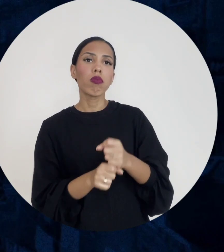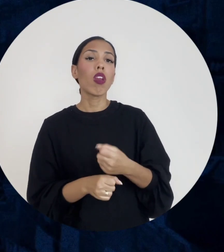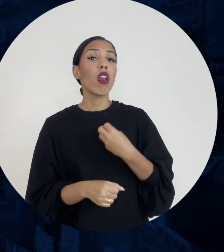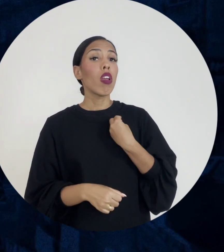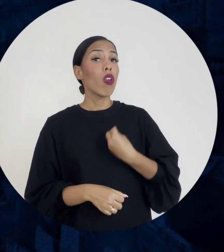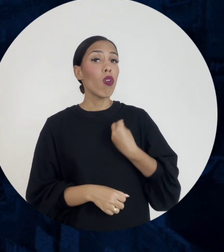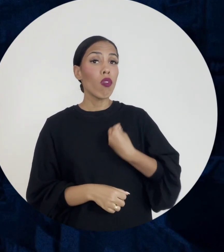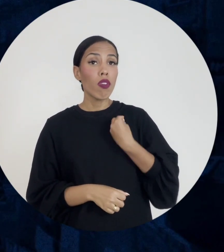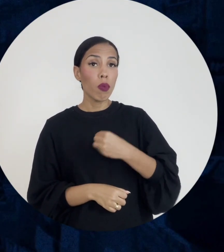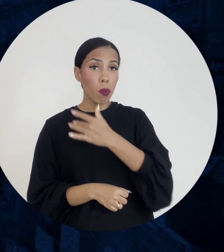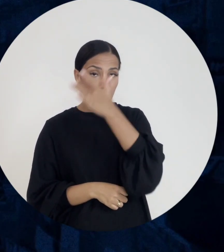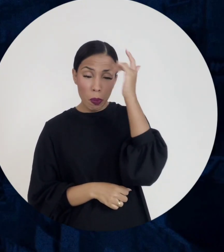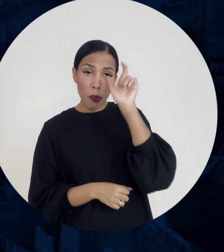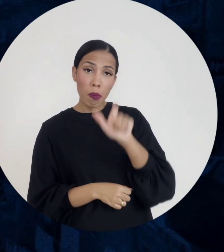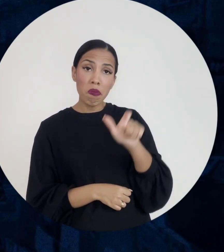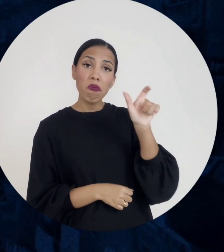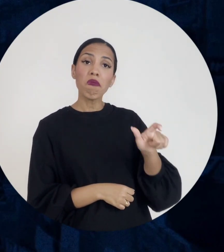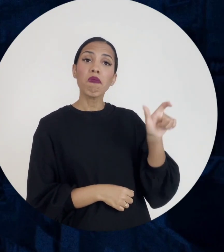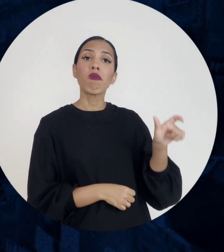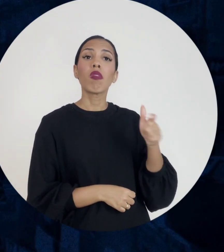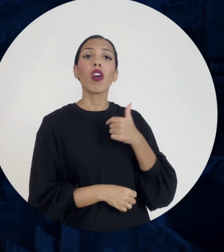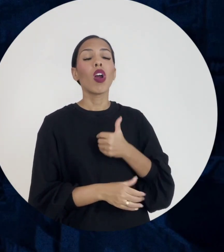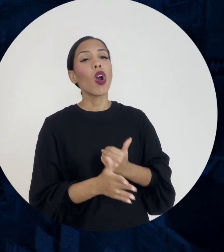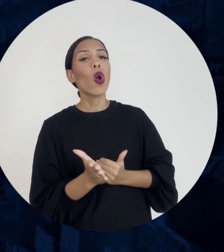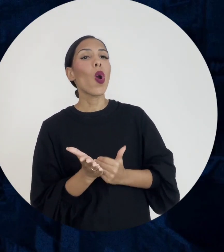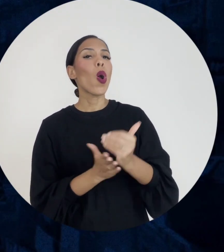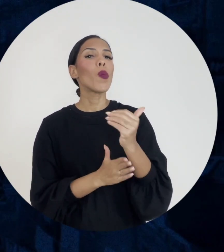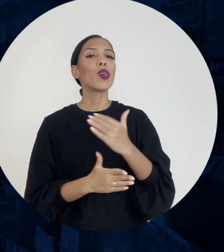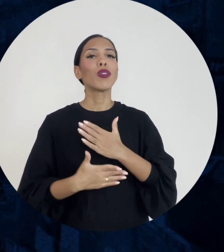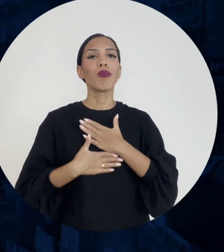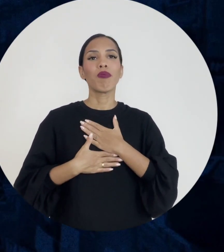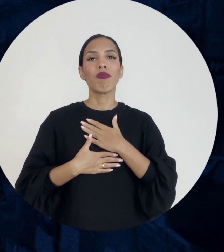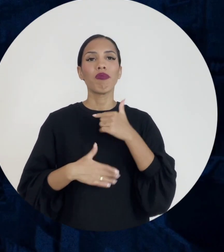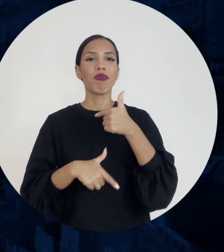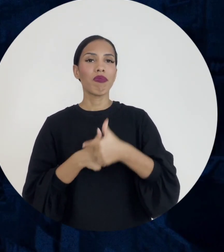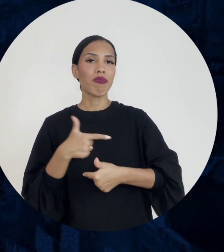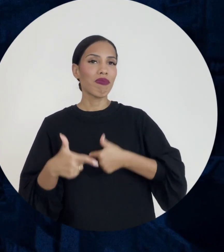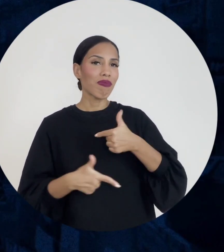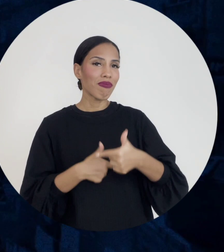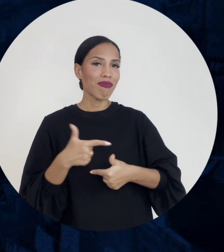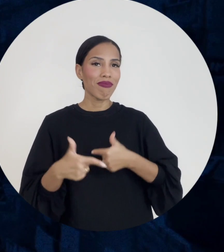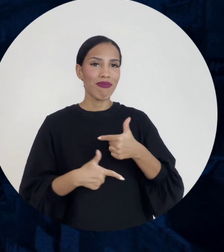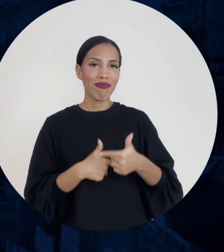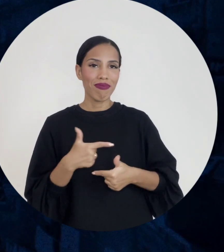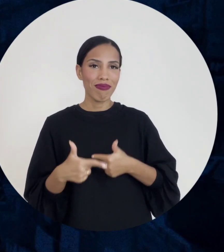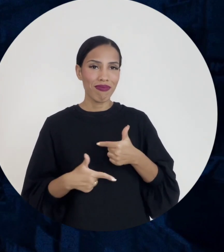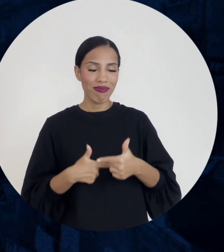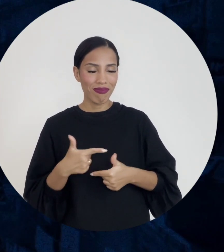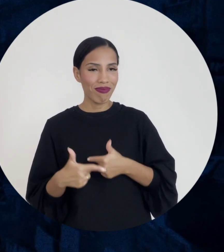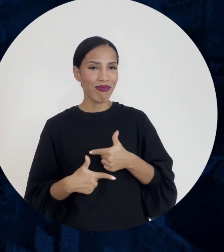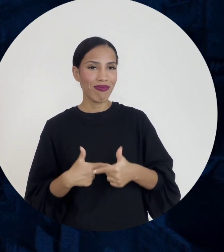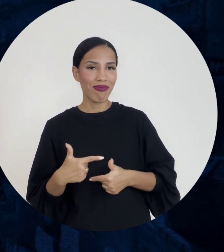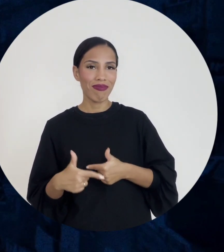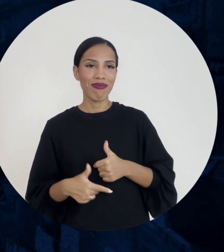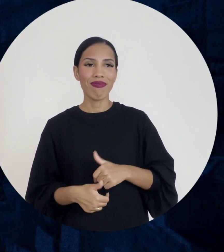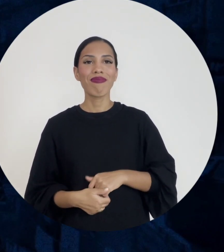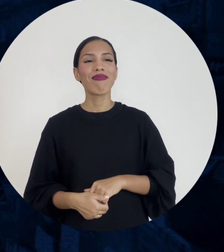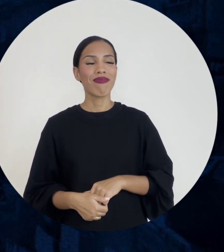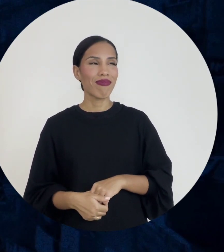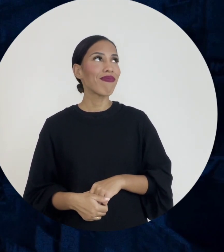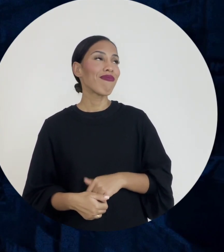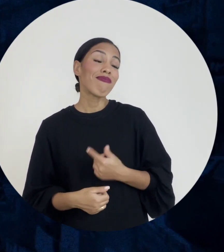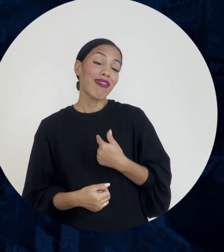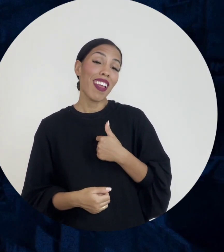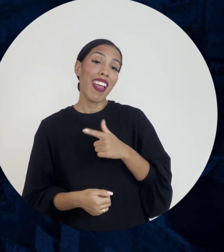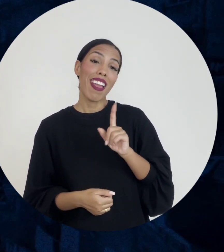de trabalhar e tudo, né? E foi isso, convivendo com toda essa... E eles